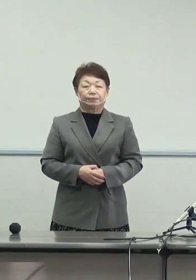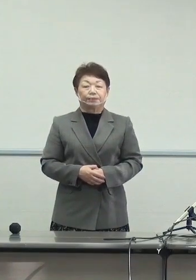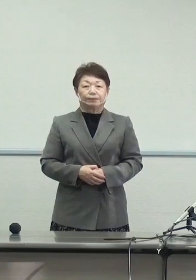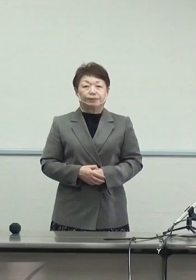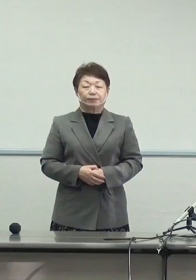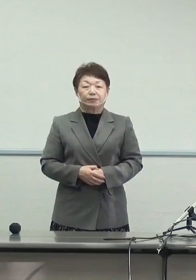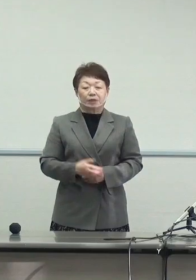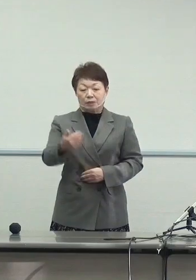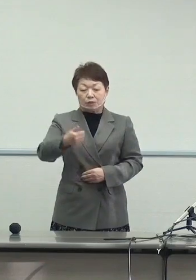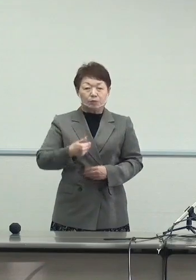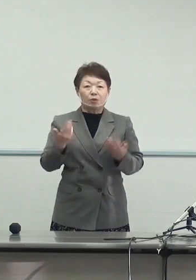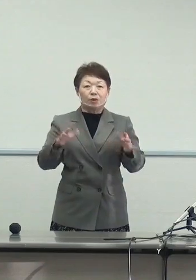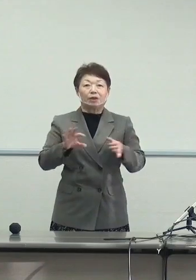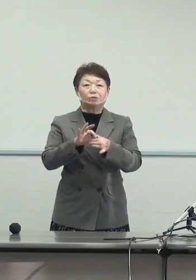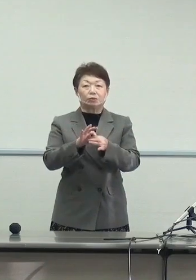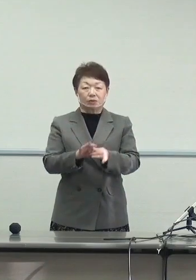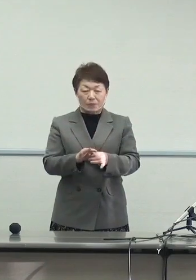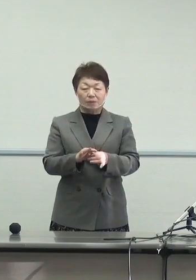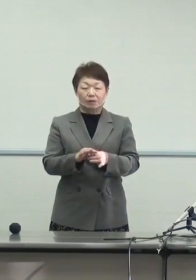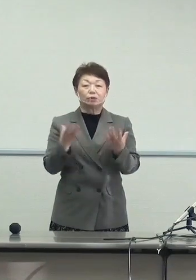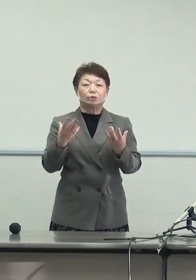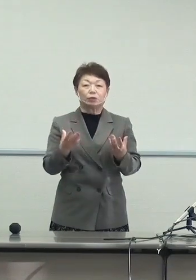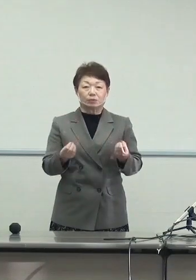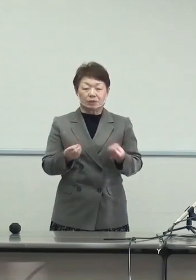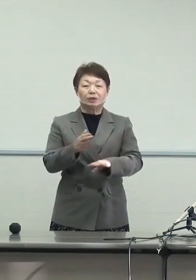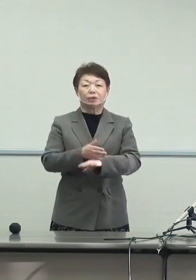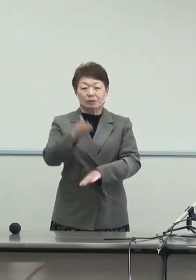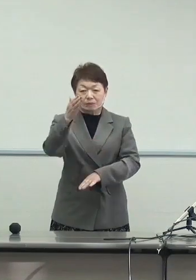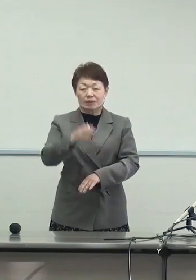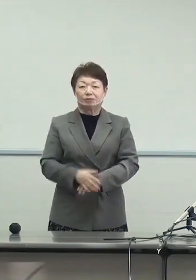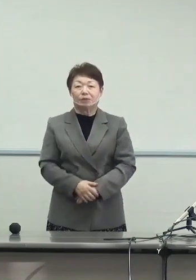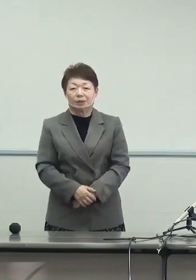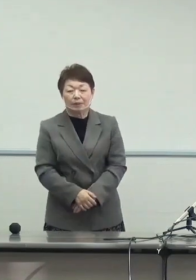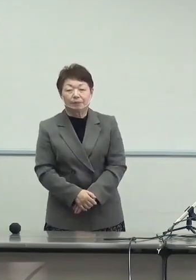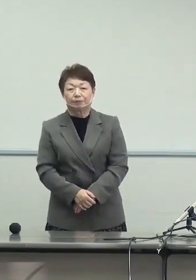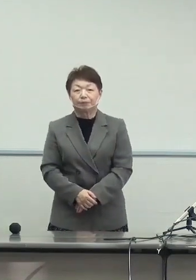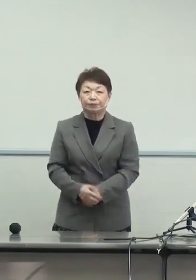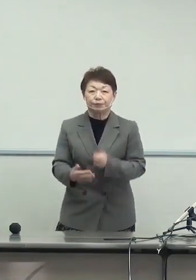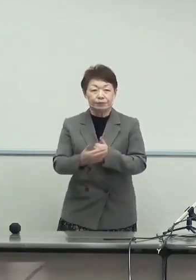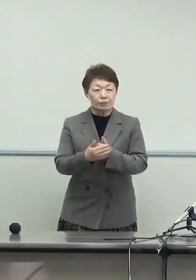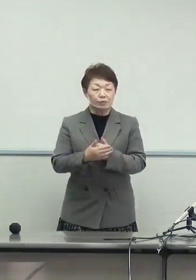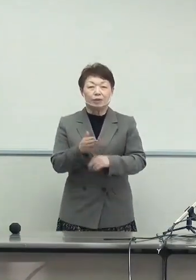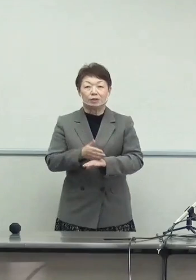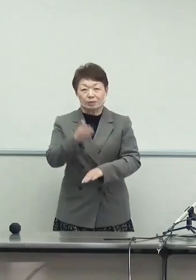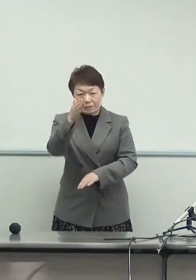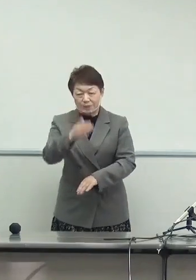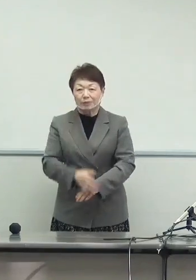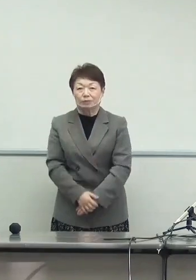ないようですので、これで終了いたします。ありがとうございました。 はい、ご協力ありがとうございました。